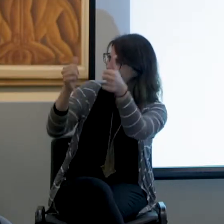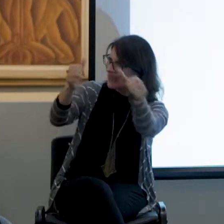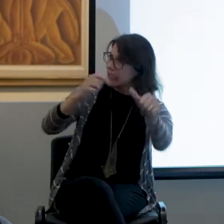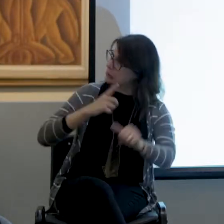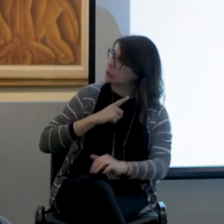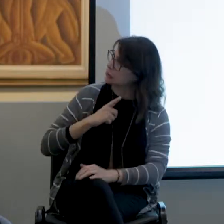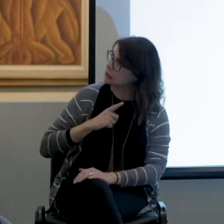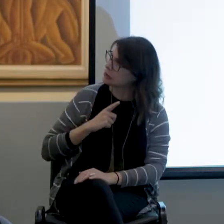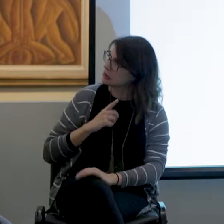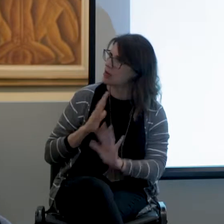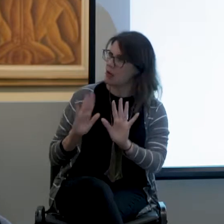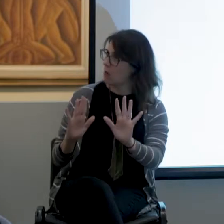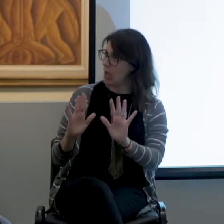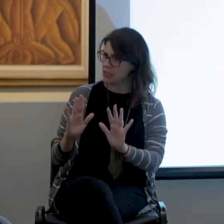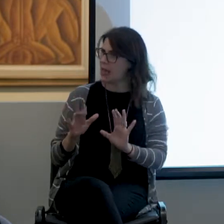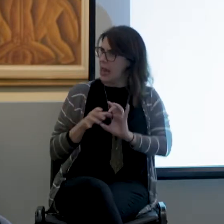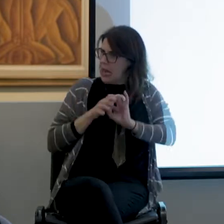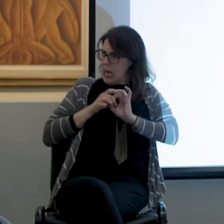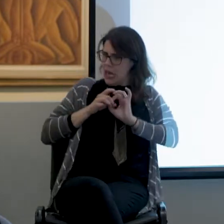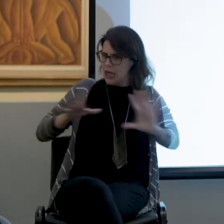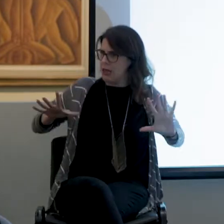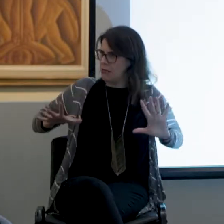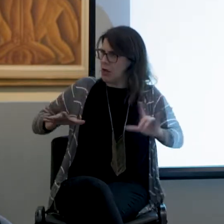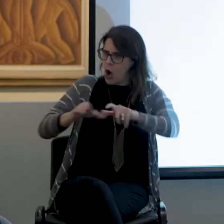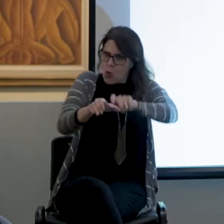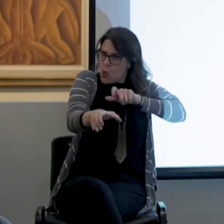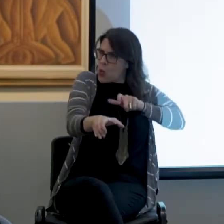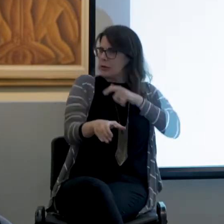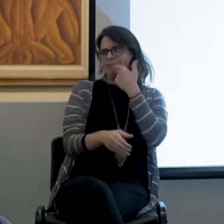nenhuma. E ao contrário, né, era sempre um perigo.